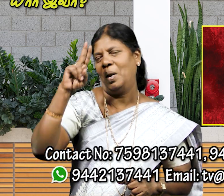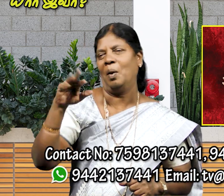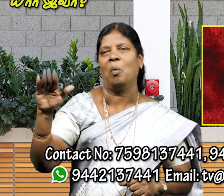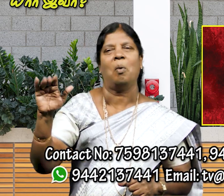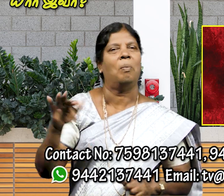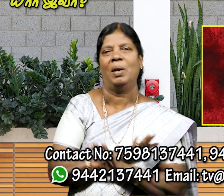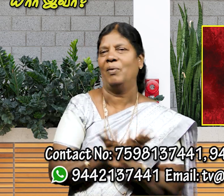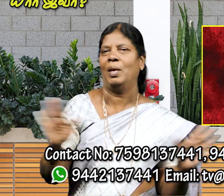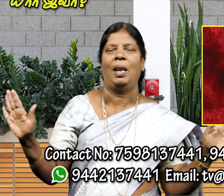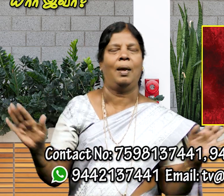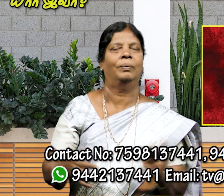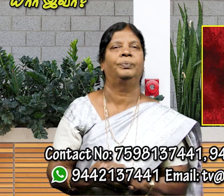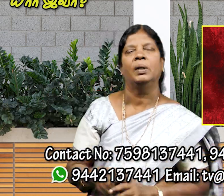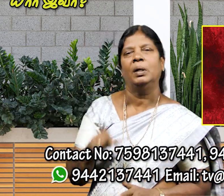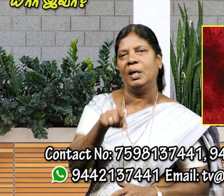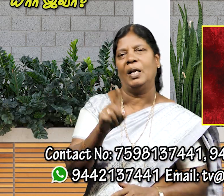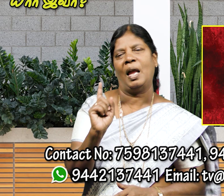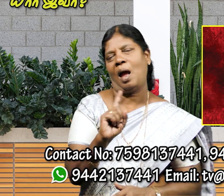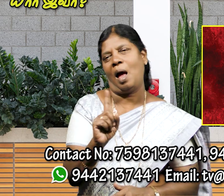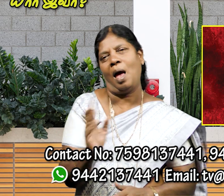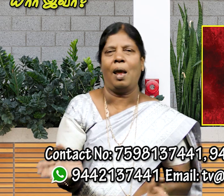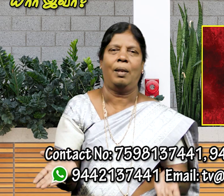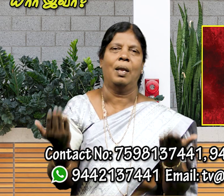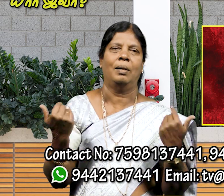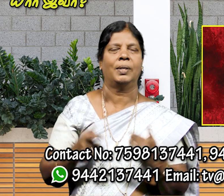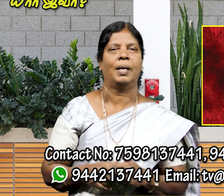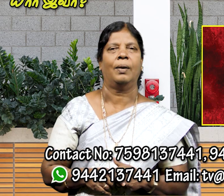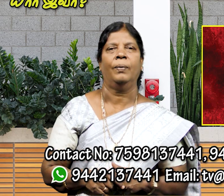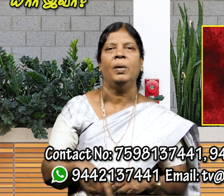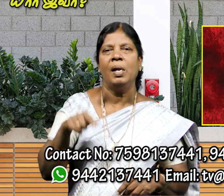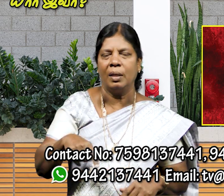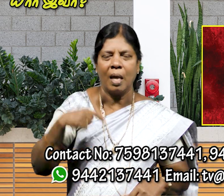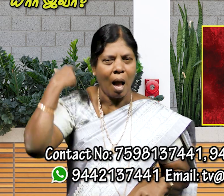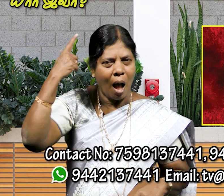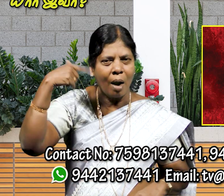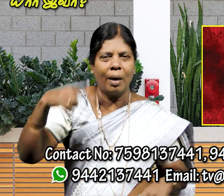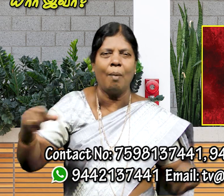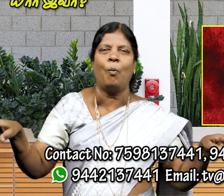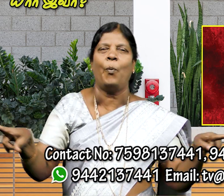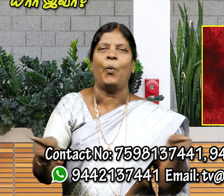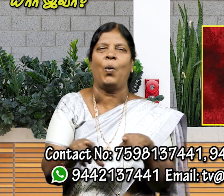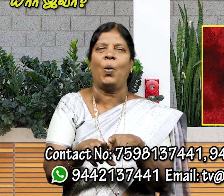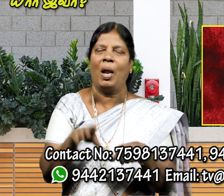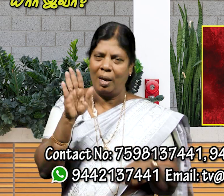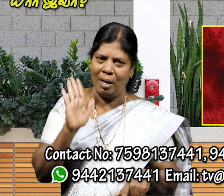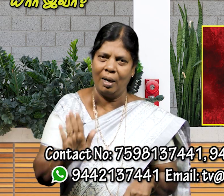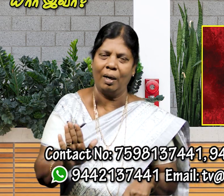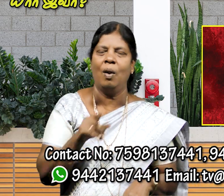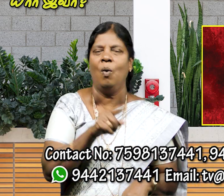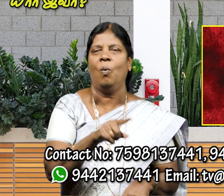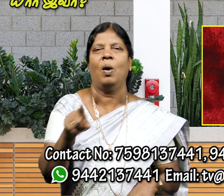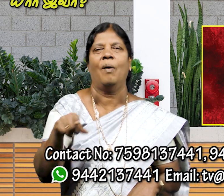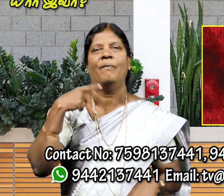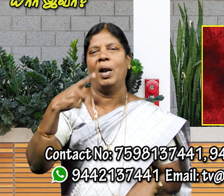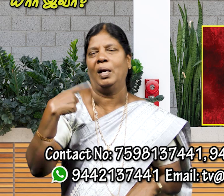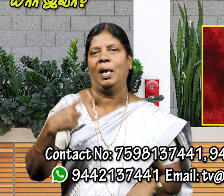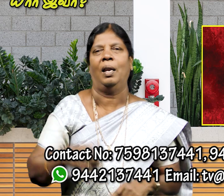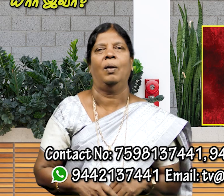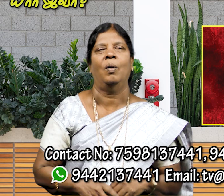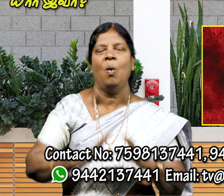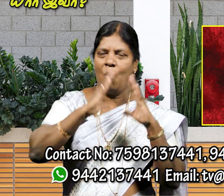புறம் தள்ளுவதில்லை. நீங்கள் யாராக இருந்தாலும் சரி, இந்த ஆட்டை போல இருக்கிற உங்களது